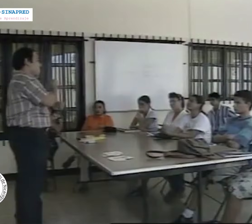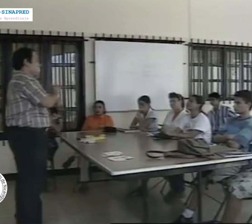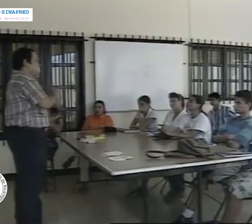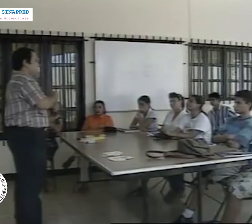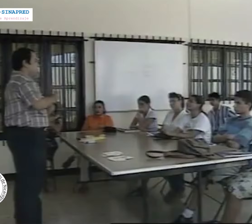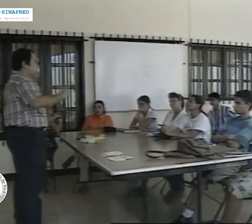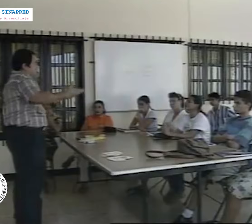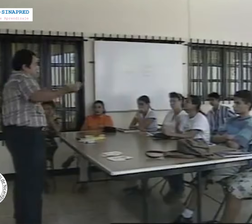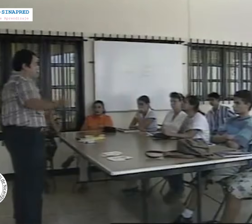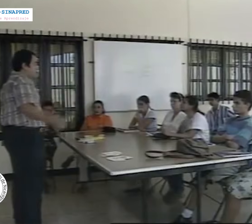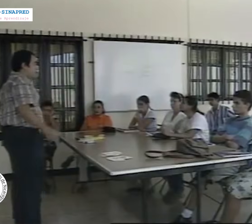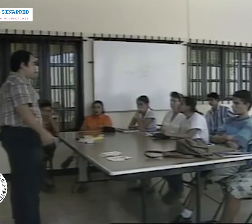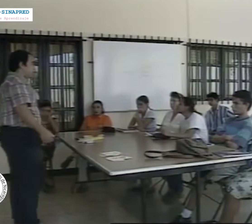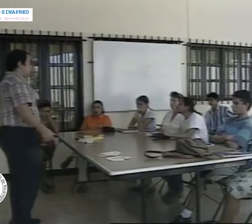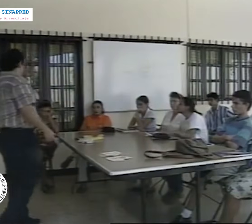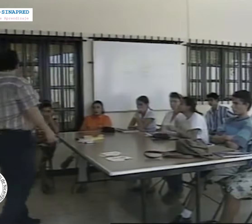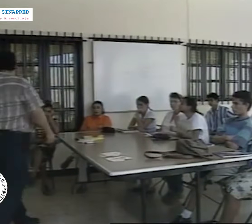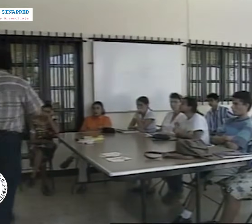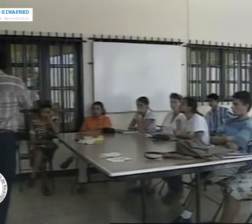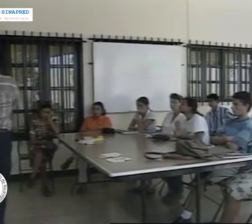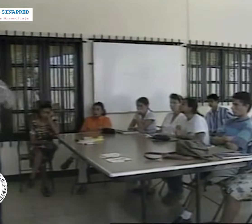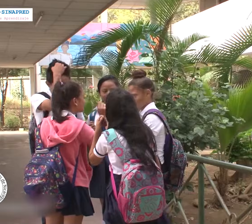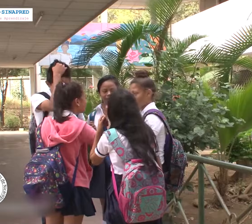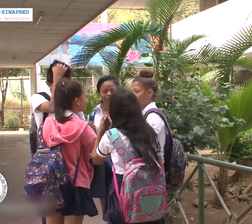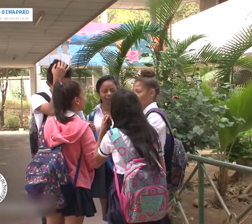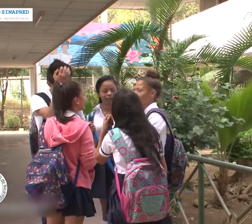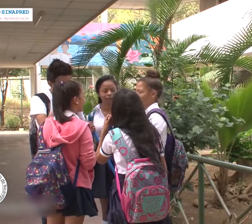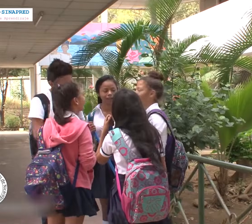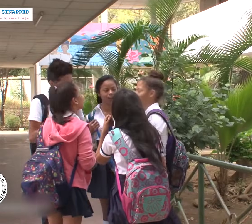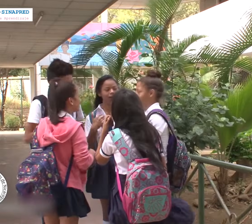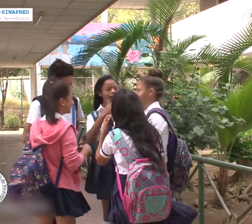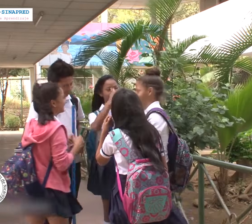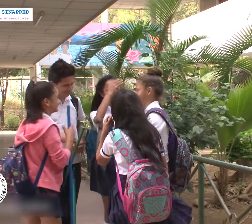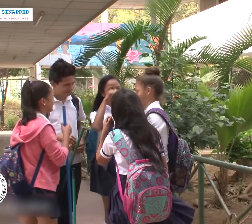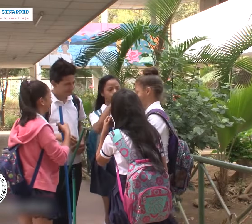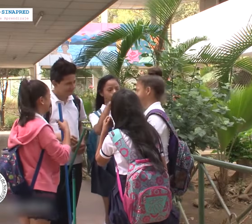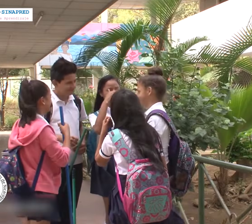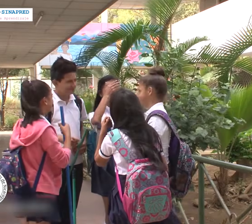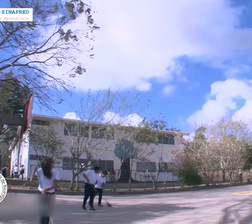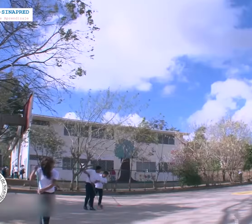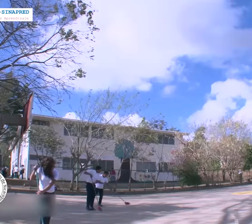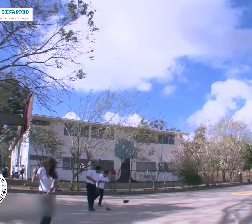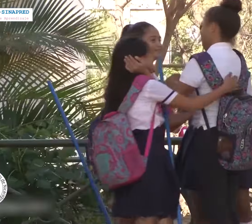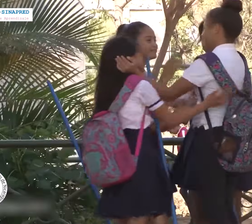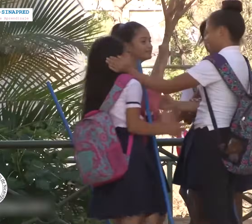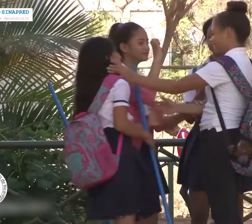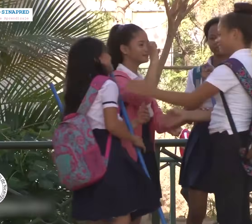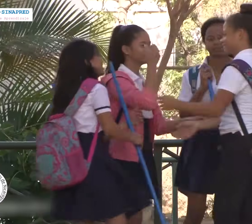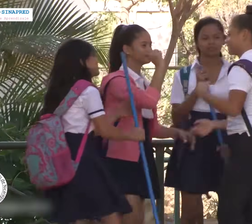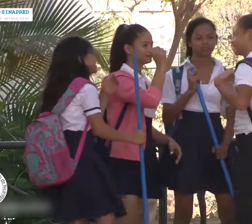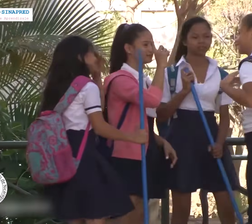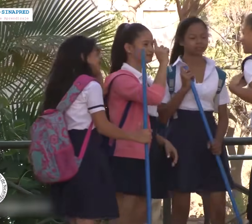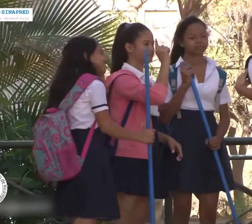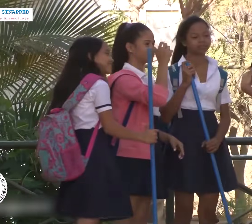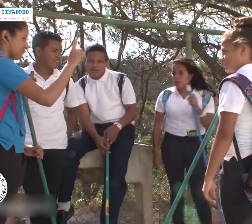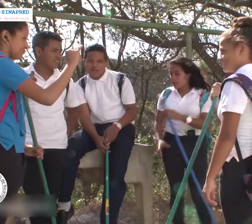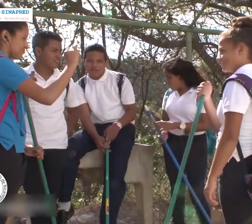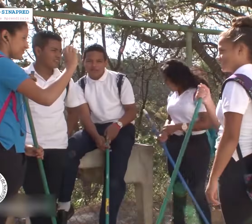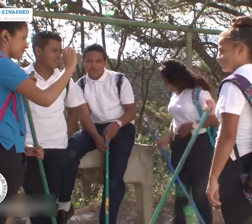resultaba difícil entender a sus alumnos. Estos se comunicaban entre sí sin ningún problema. En unas pocas décadas había